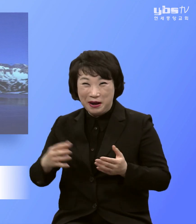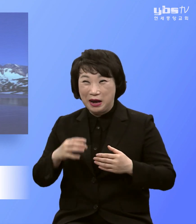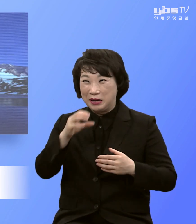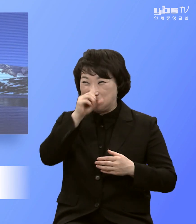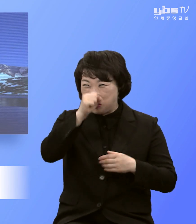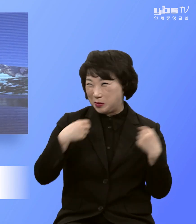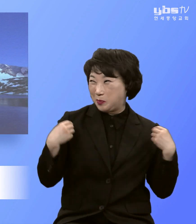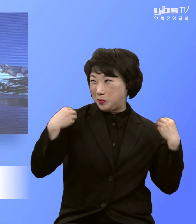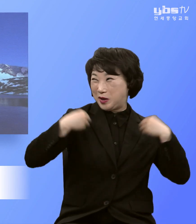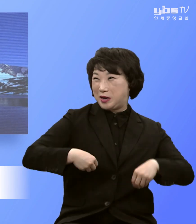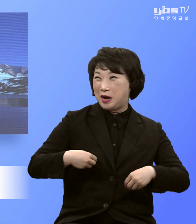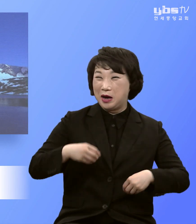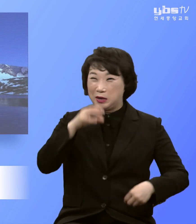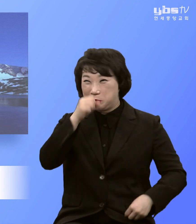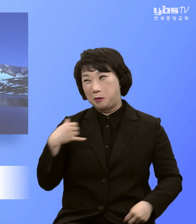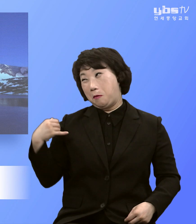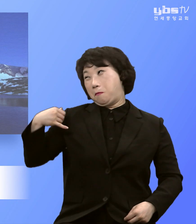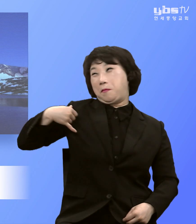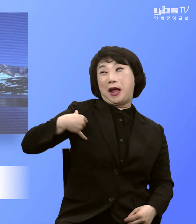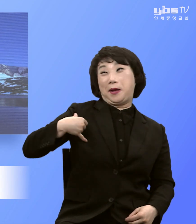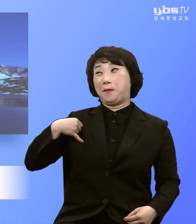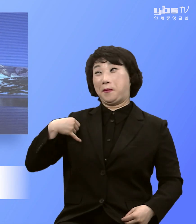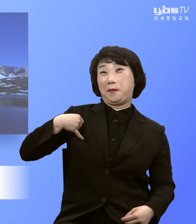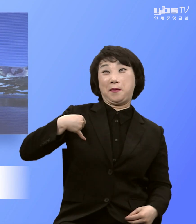좋은 백을 들어야 된다.